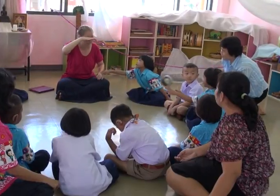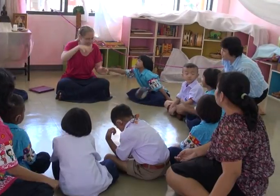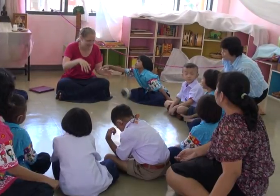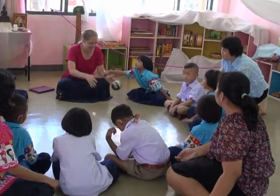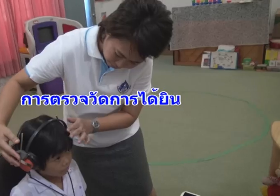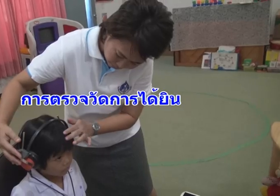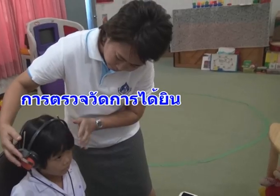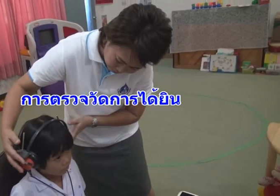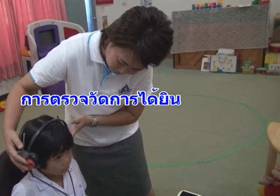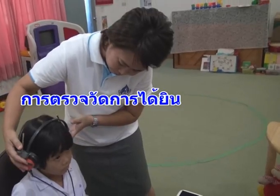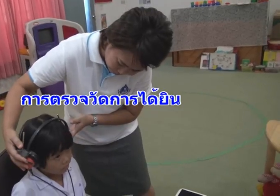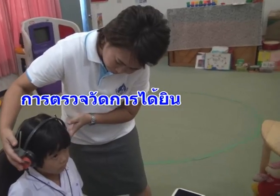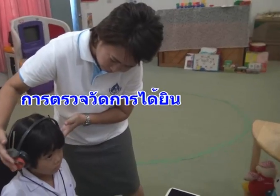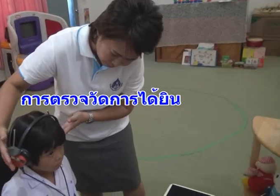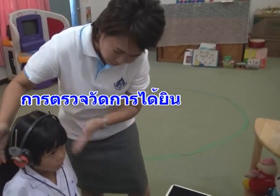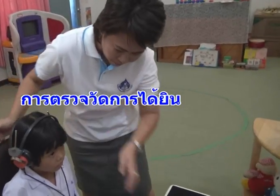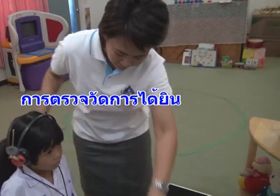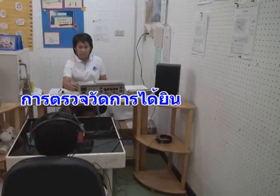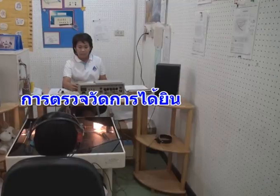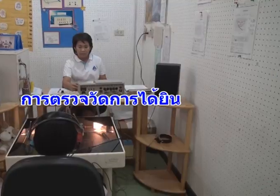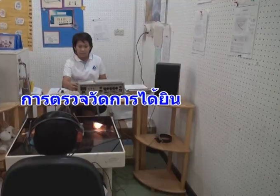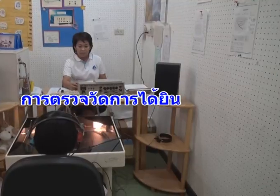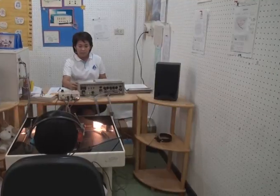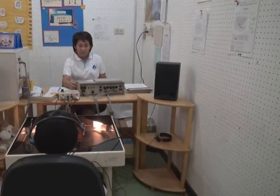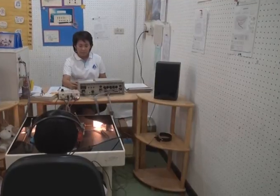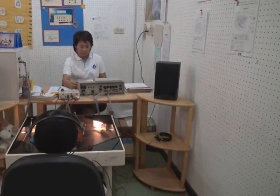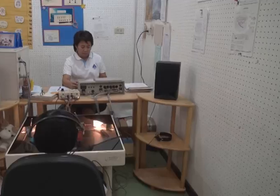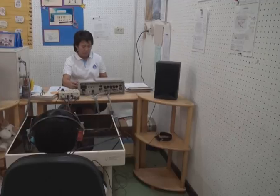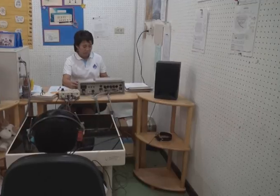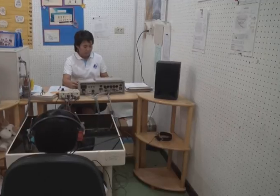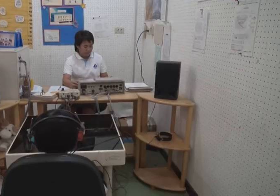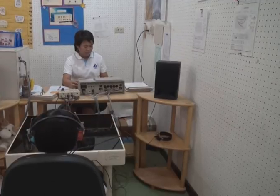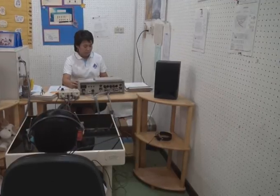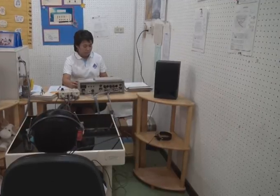สร้างคุณค่าให้สังคมไทย